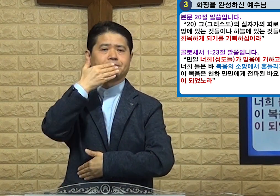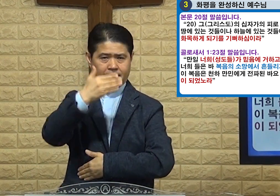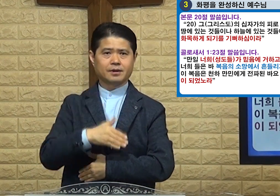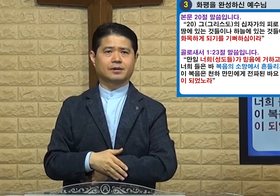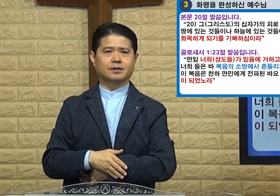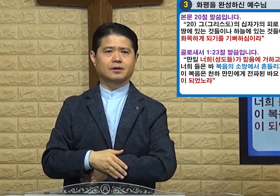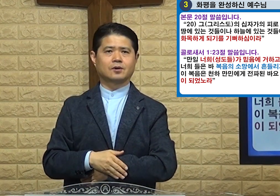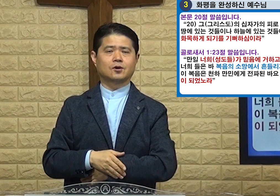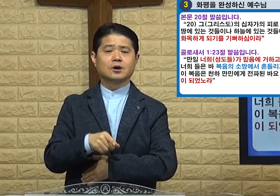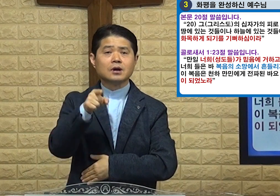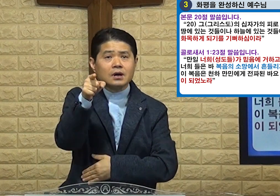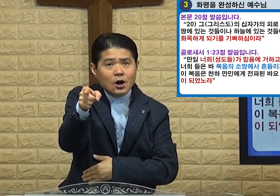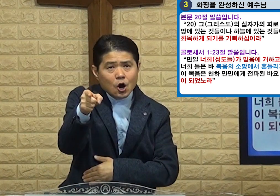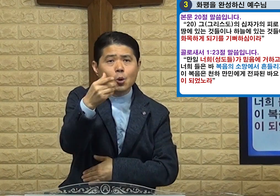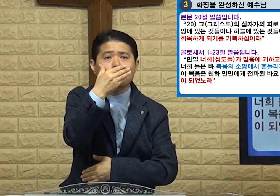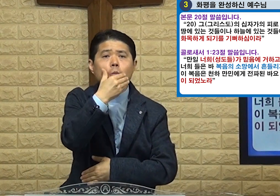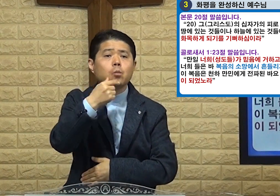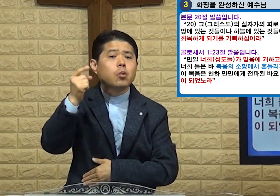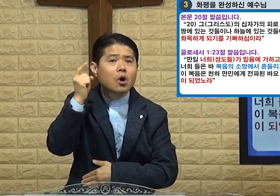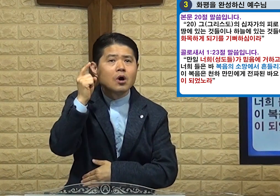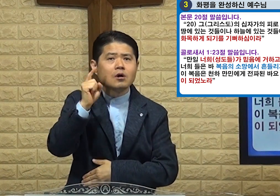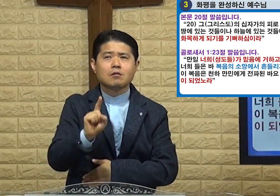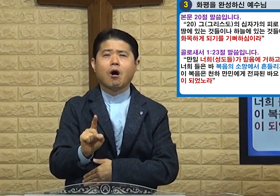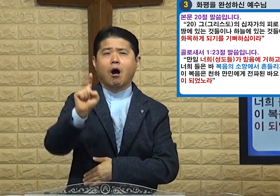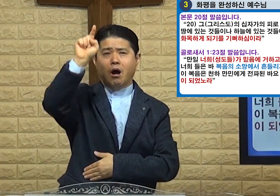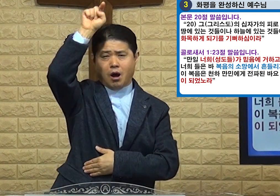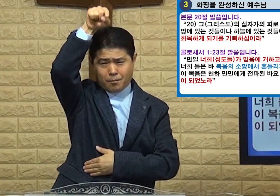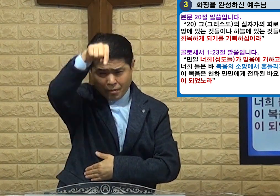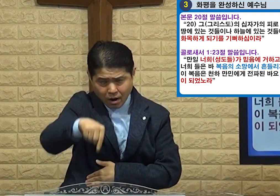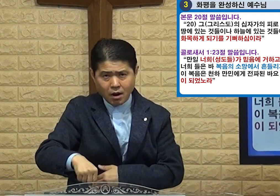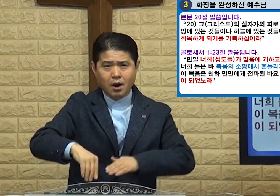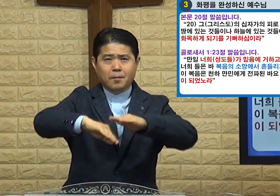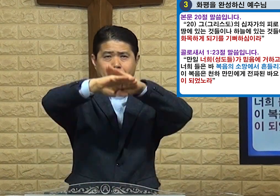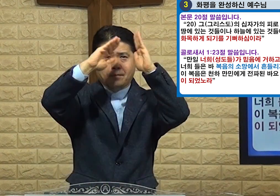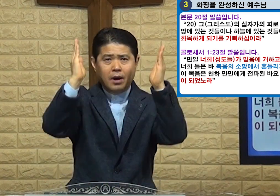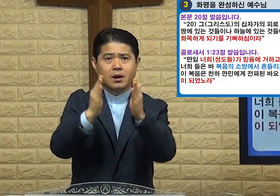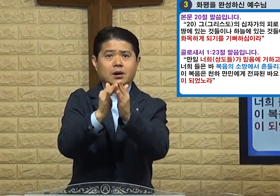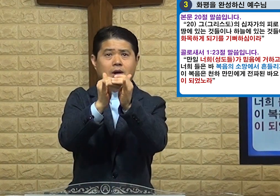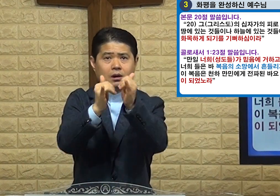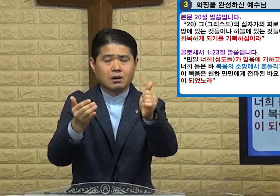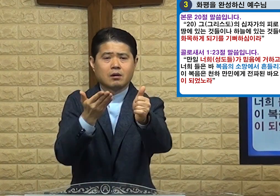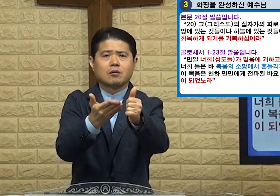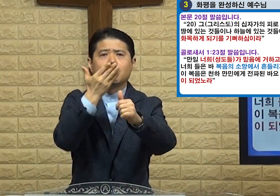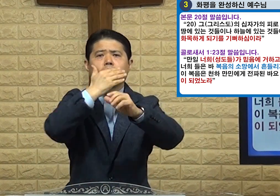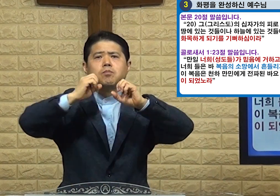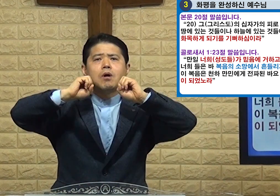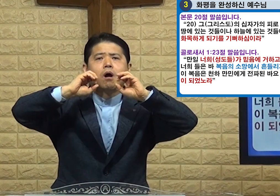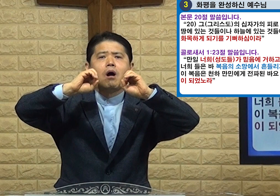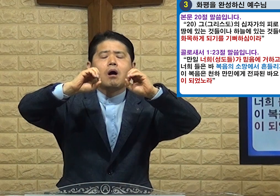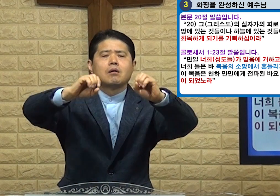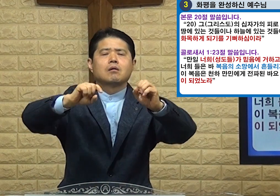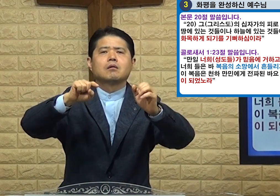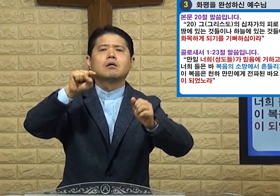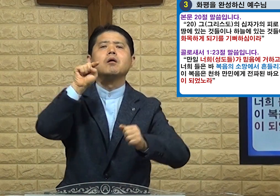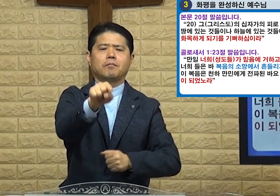굳건하다 라고 선포하시길 바랍니다. 그 복음은 천하 만민에게 전파된